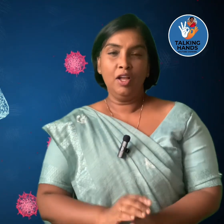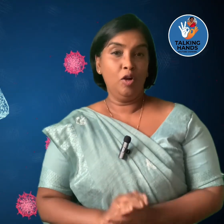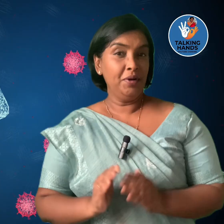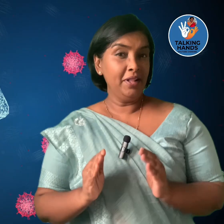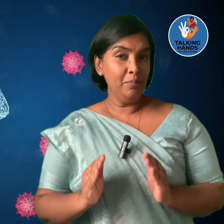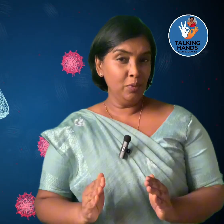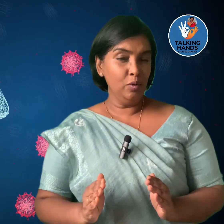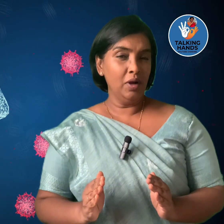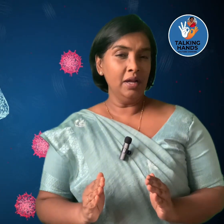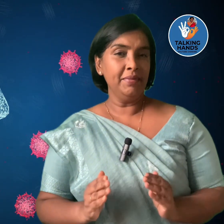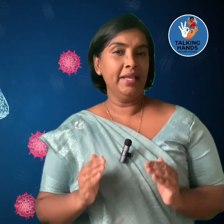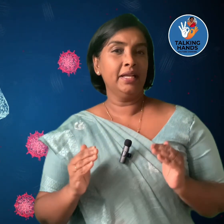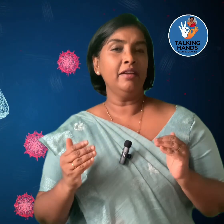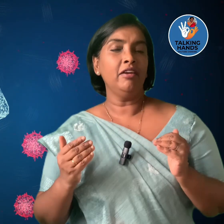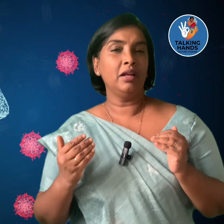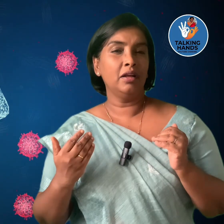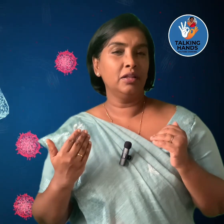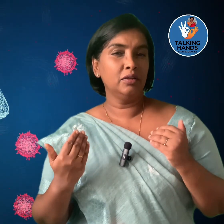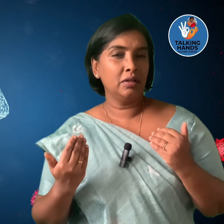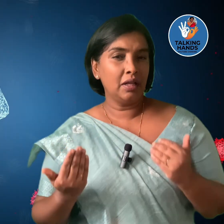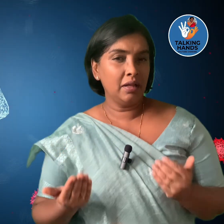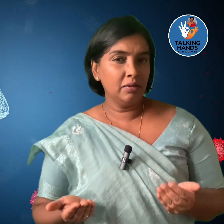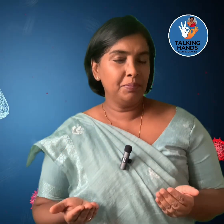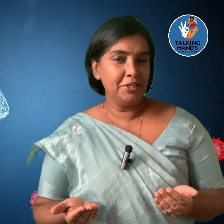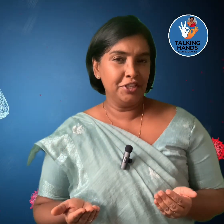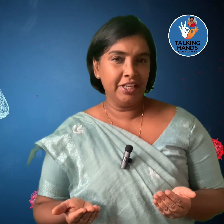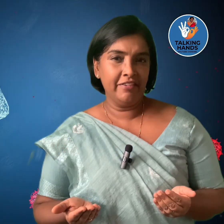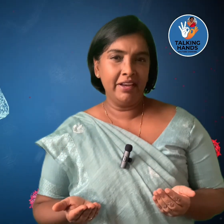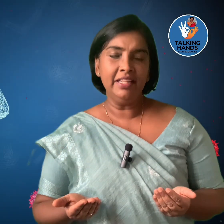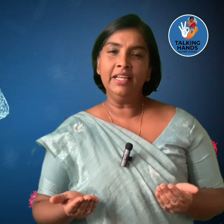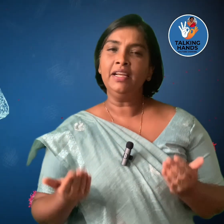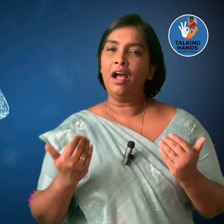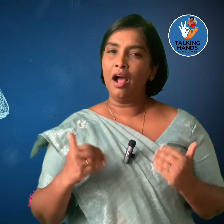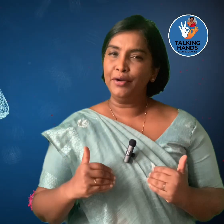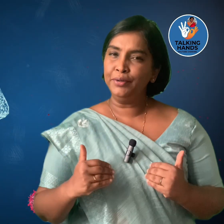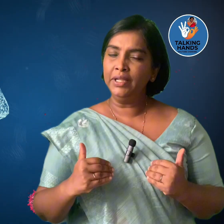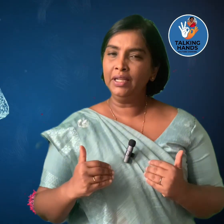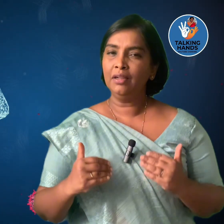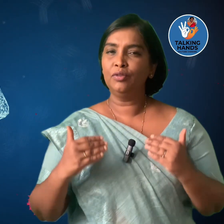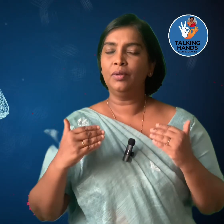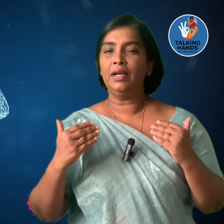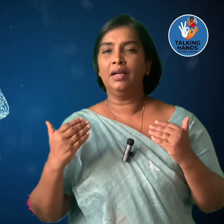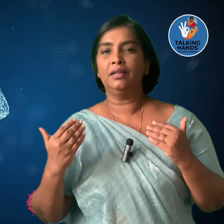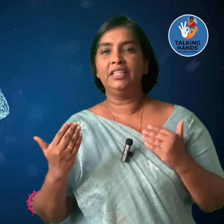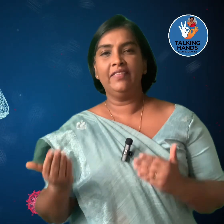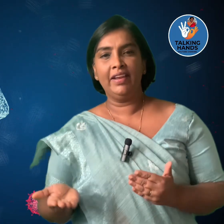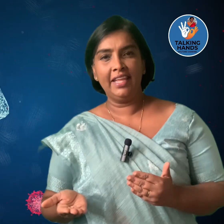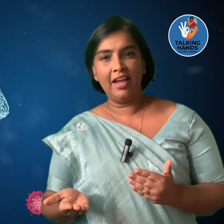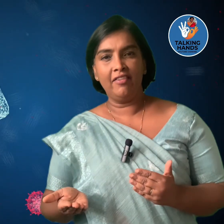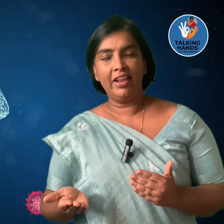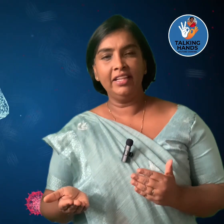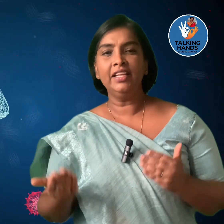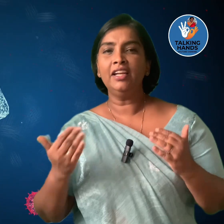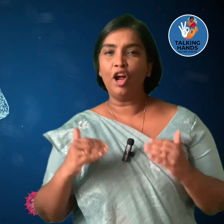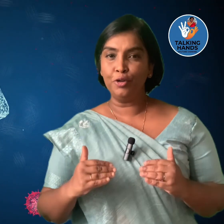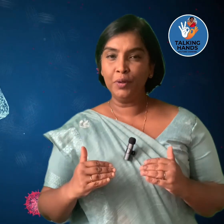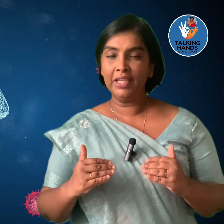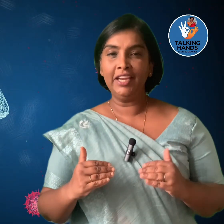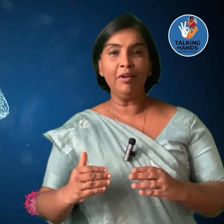අපිට දැන් පුළුවන් මේක ප්‍රෙෂර් එක වැඩිද, අඩුද, දියවැඩියාව වැඩිද, අඩුද කියන